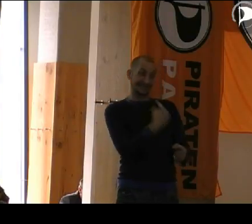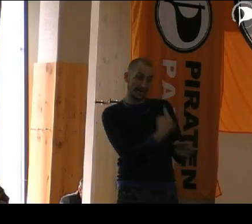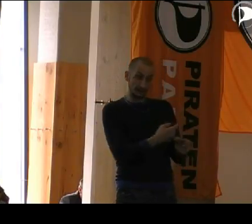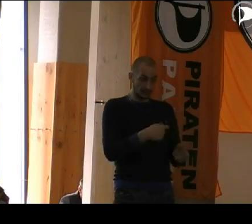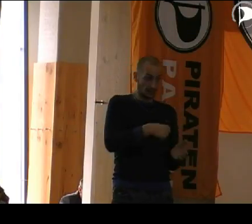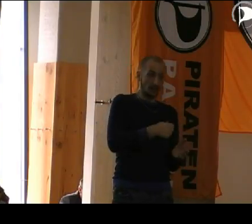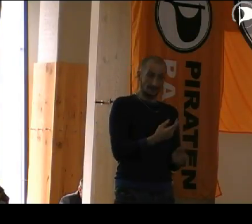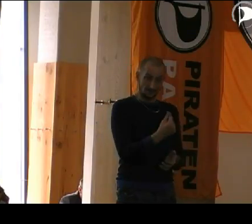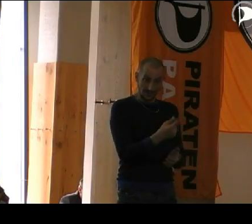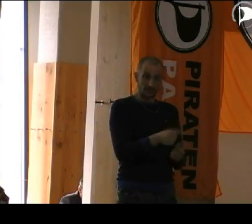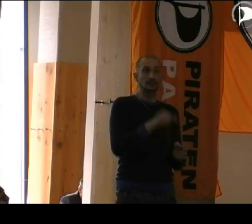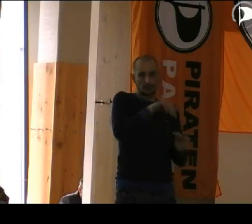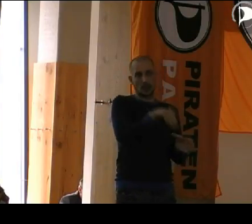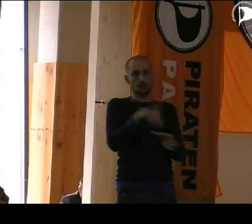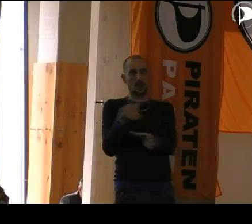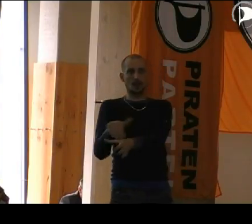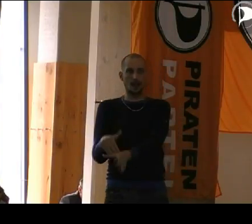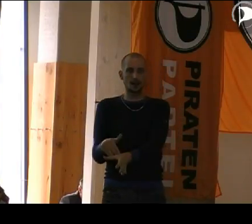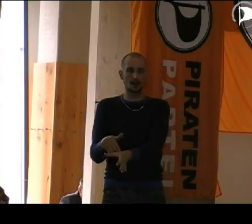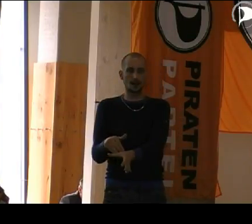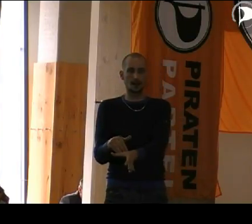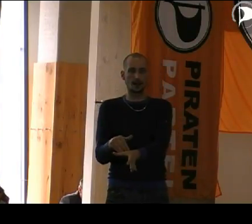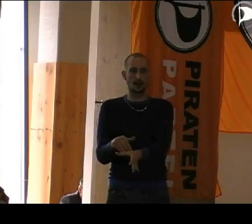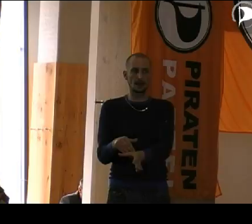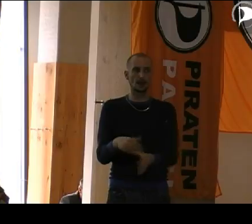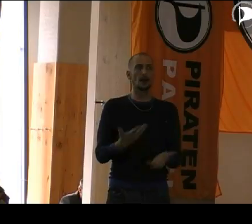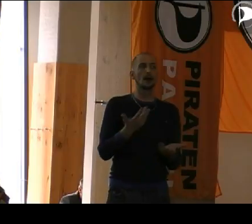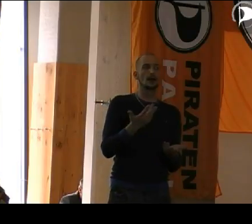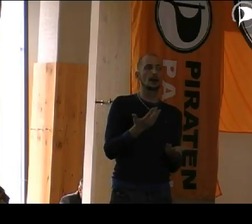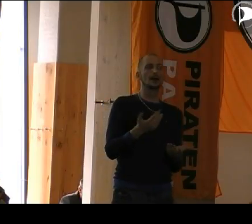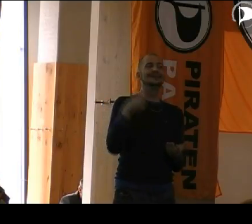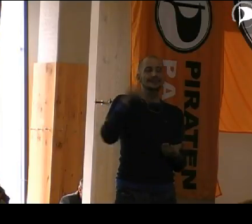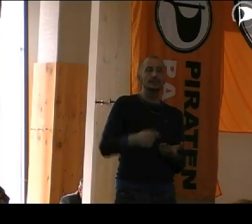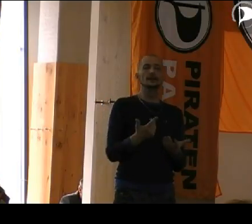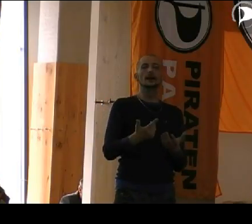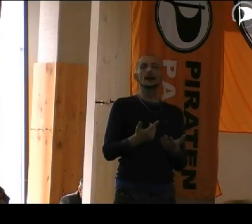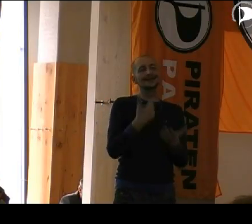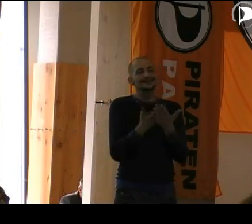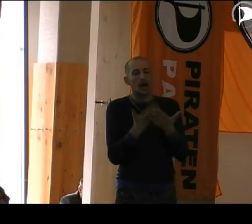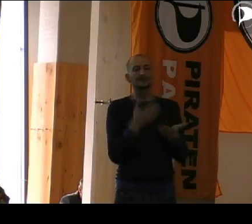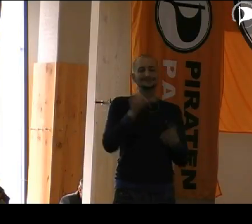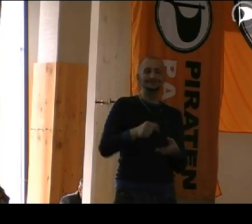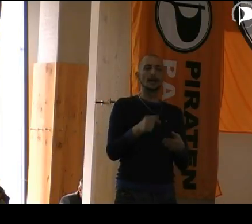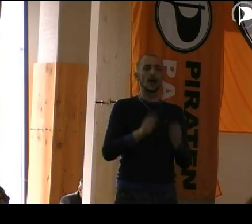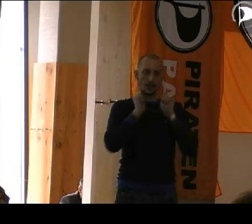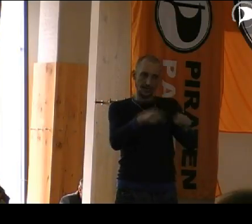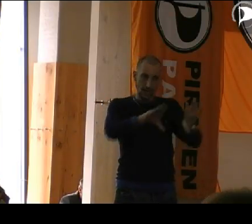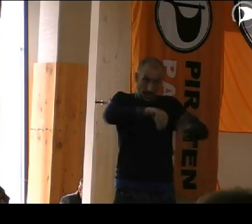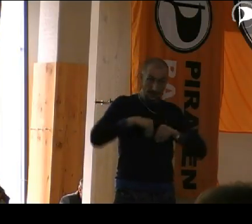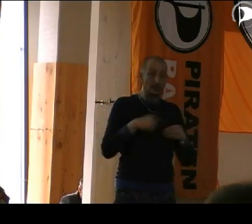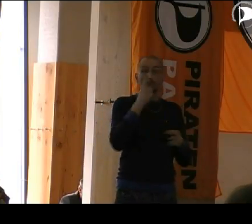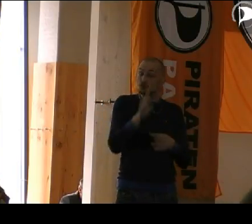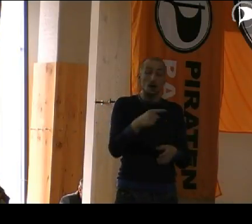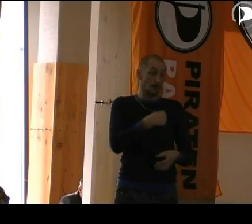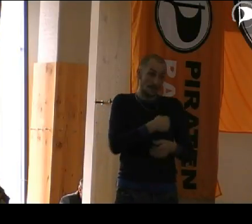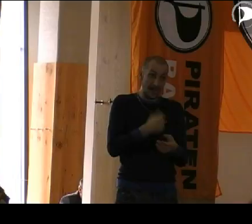erneut nicht so gut gefallen deshalb wäre ich dafür dass wir diesen annehmen denn nicht nur parteienfinanzierung wieder